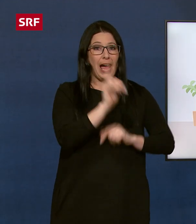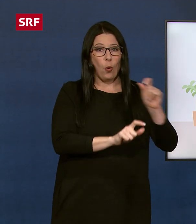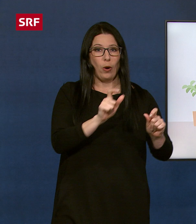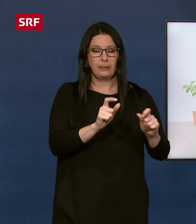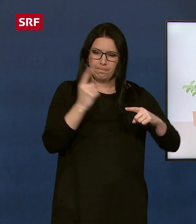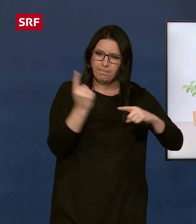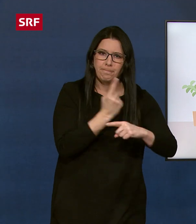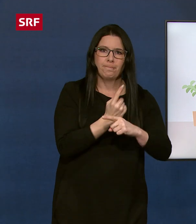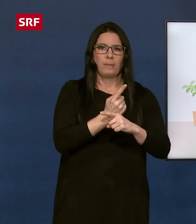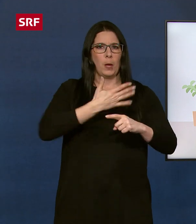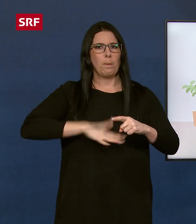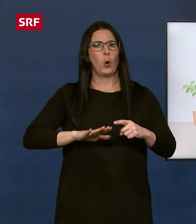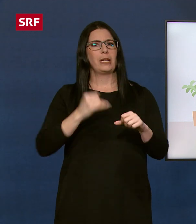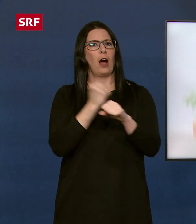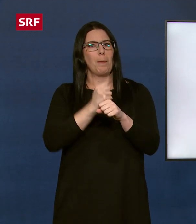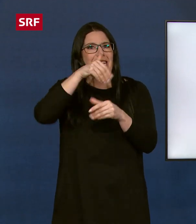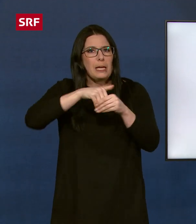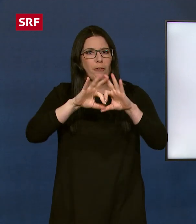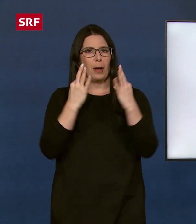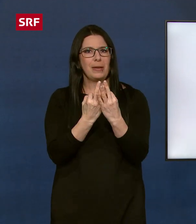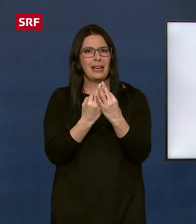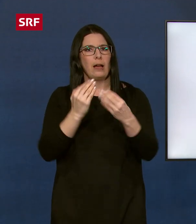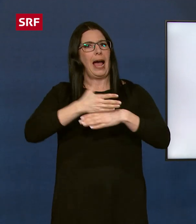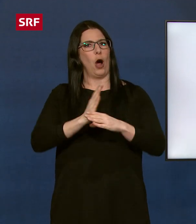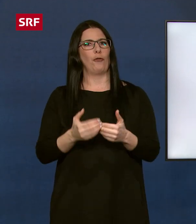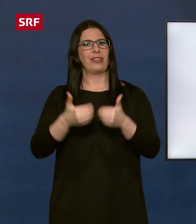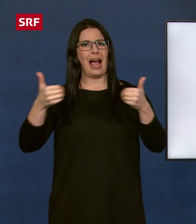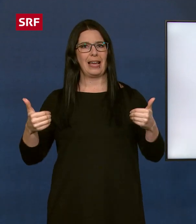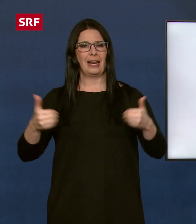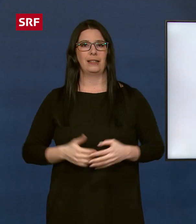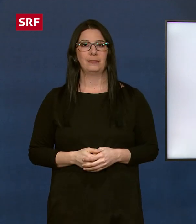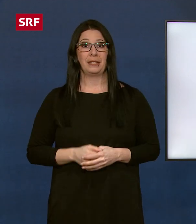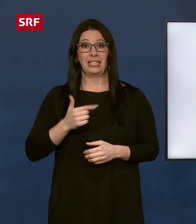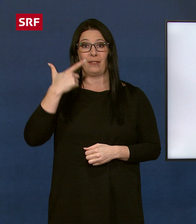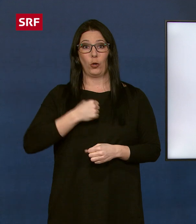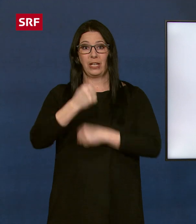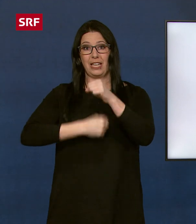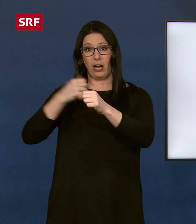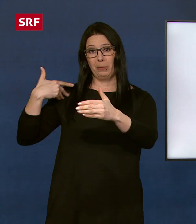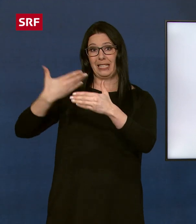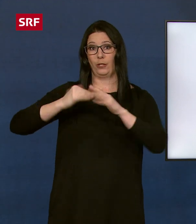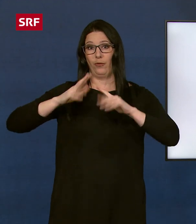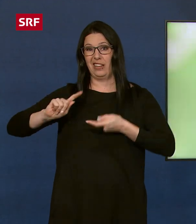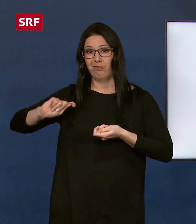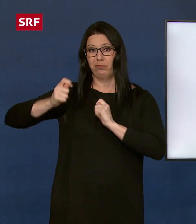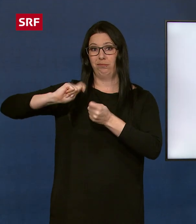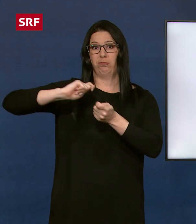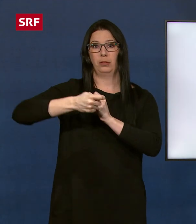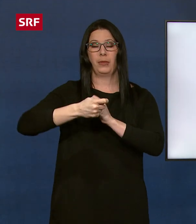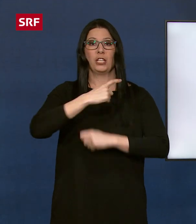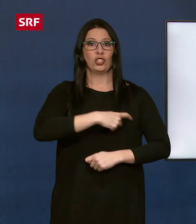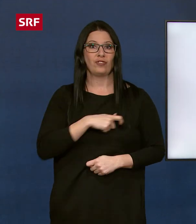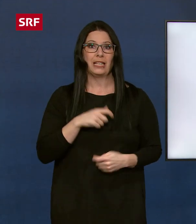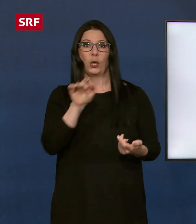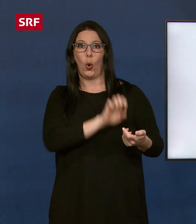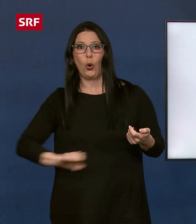in der Familie gerechter aufzuteilen. In den vergangenen 200 Jahren hat sich viel getan. In der Schweiz, in Europa